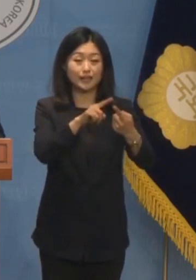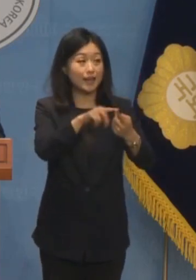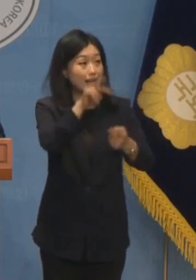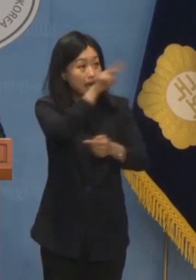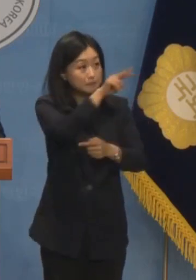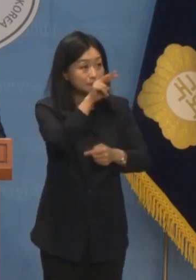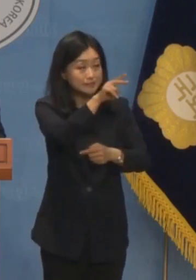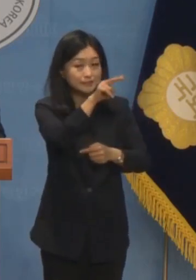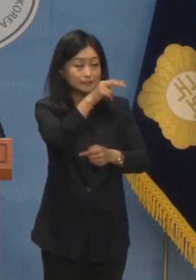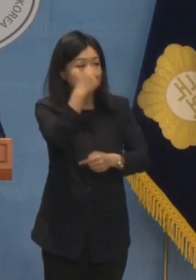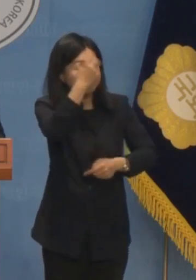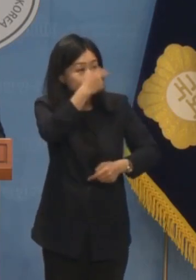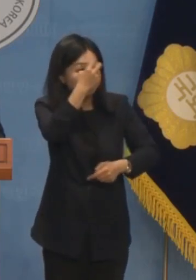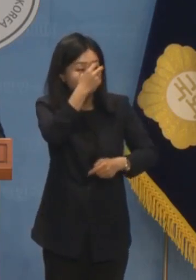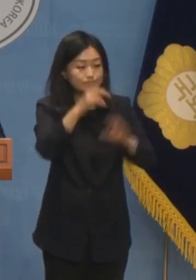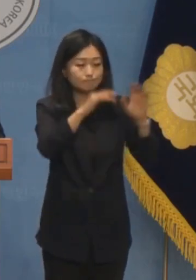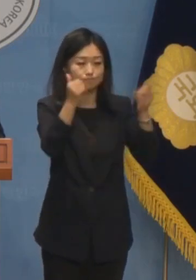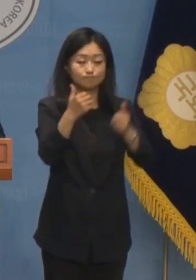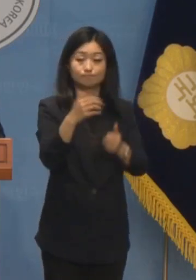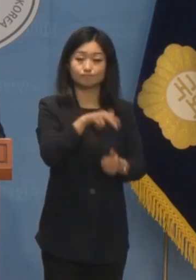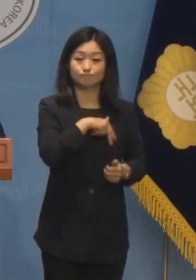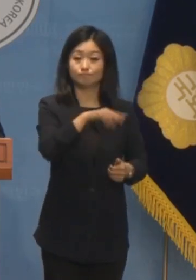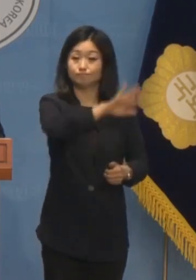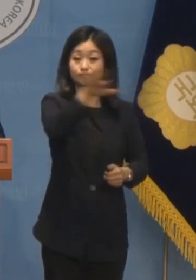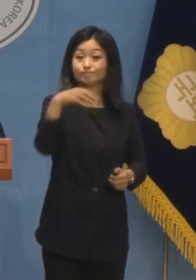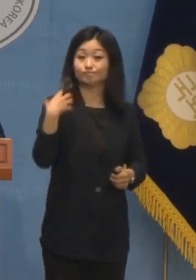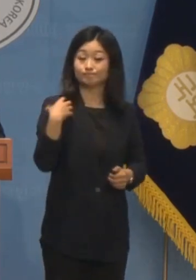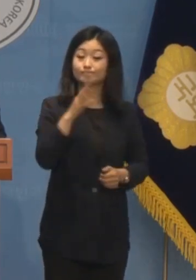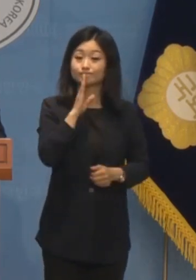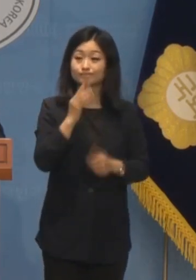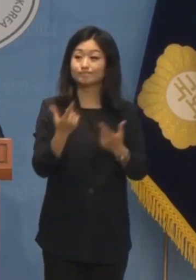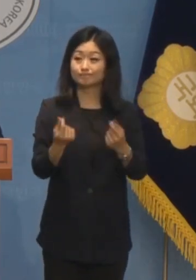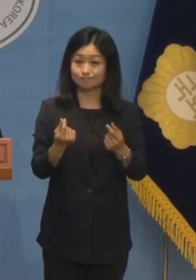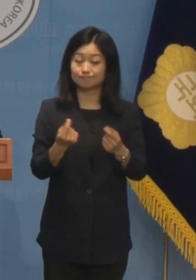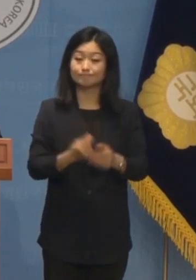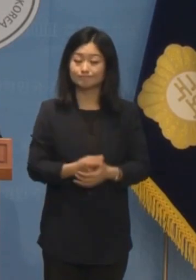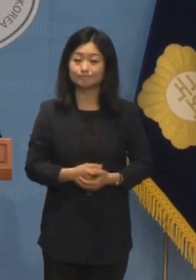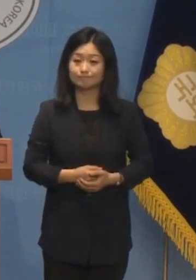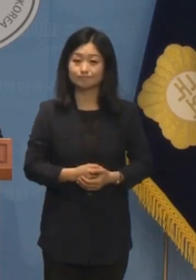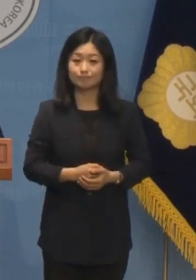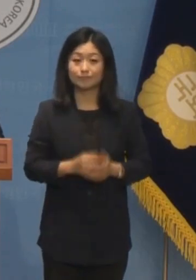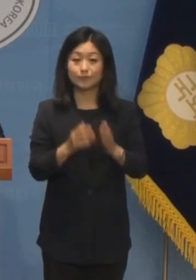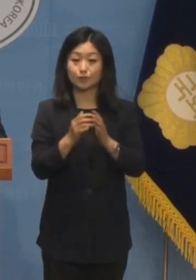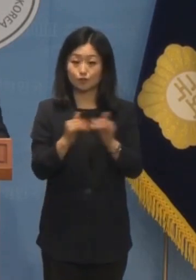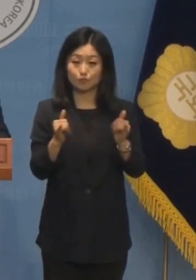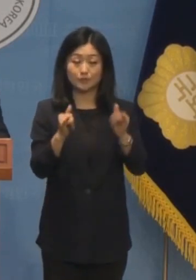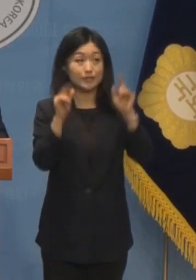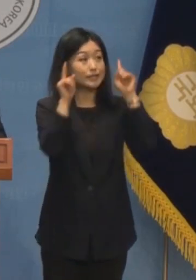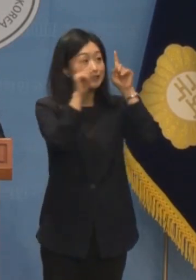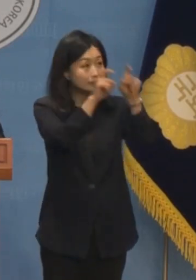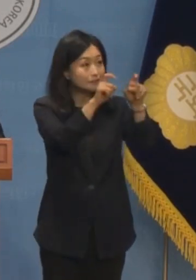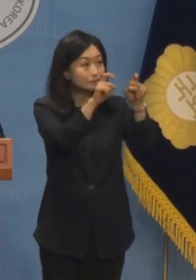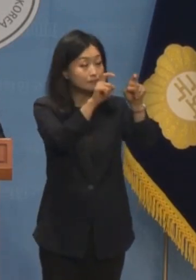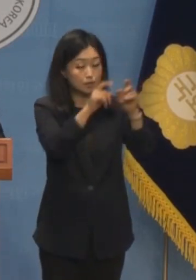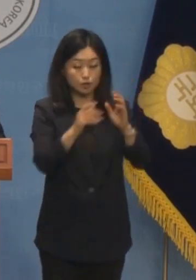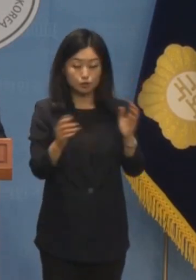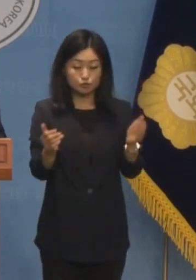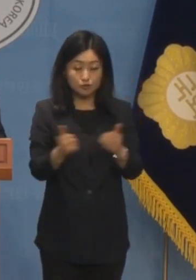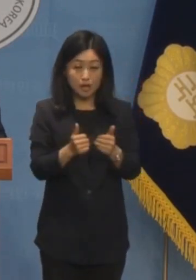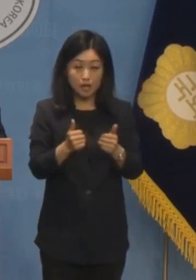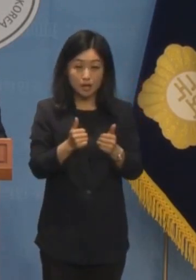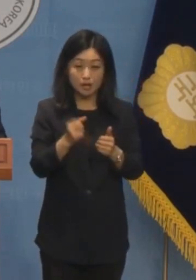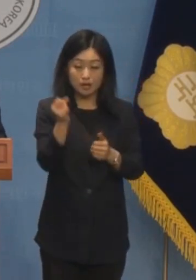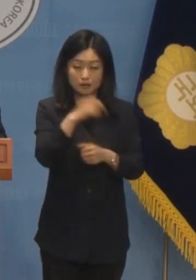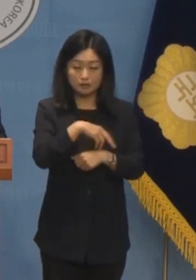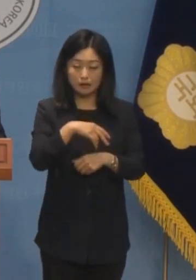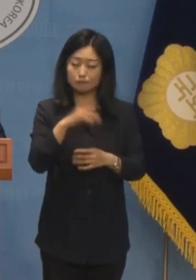감시와 견제야말로 국회 본연의 기능입니다. 국민적 의혹 앞에 국회가 눈을 감고